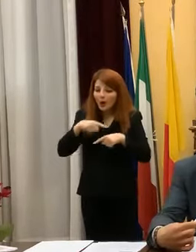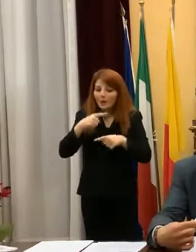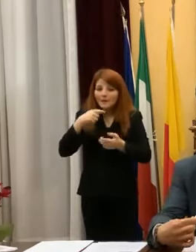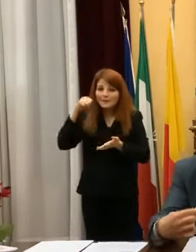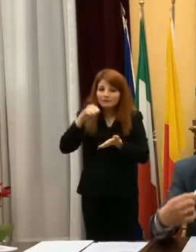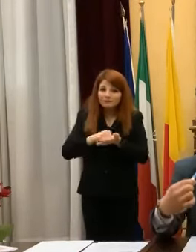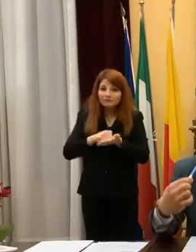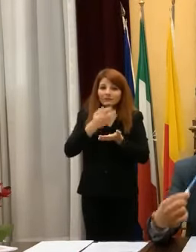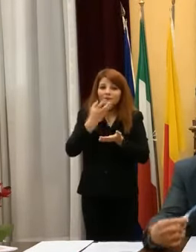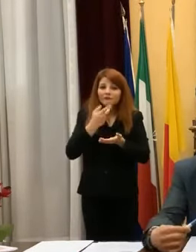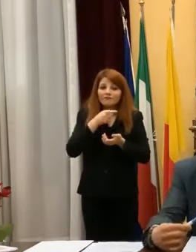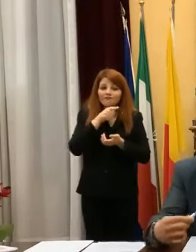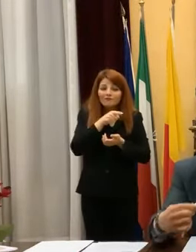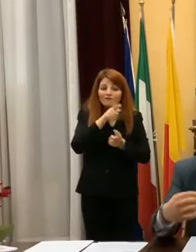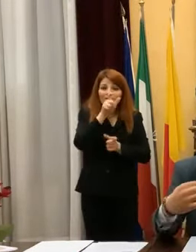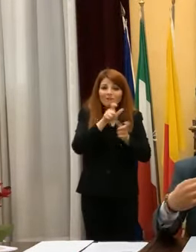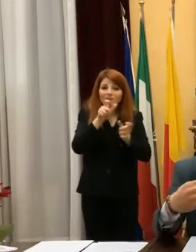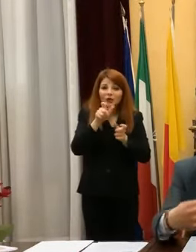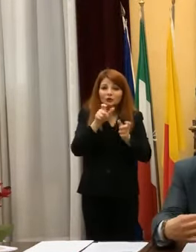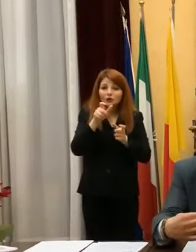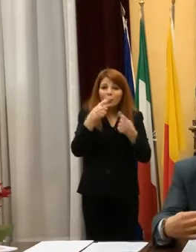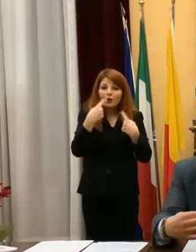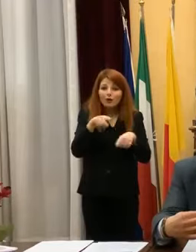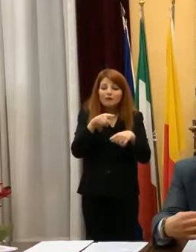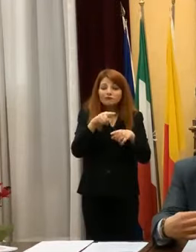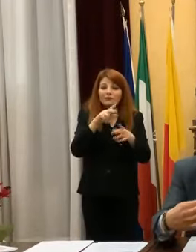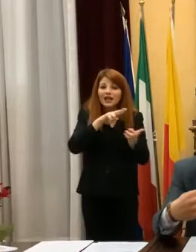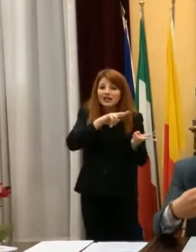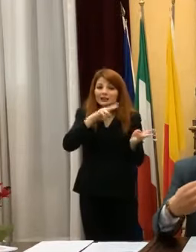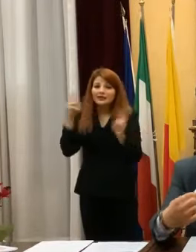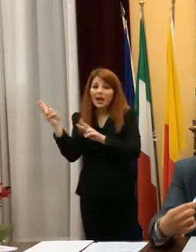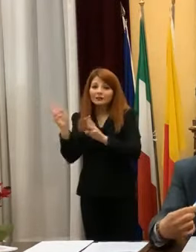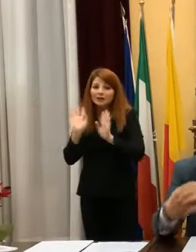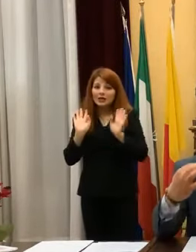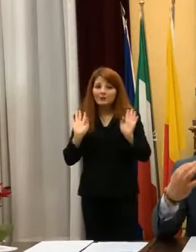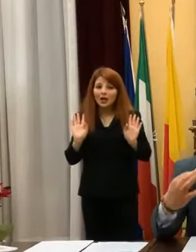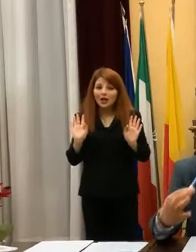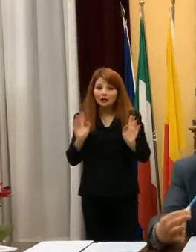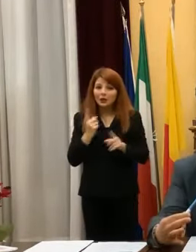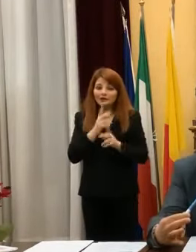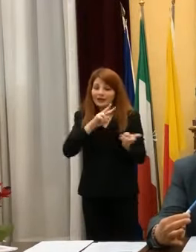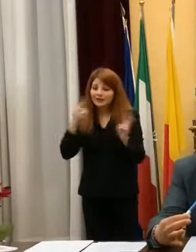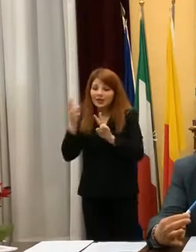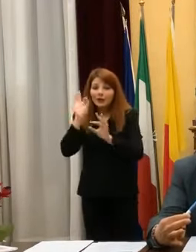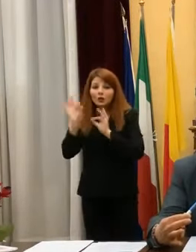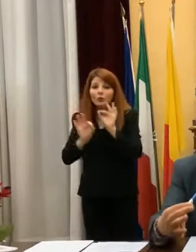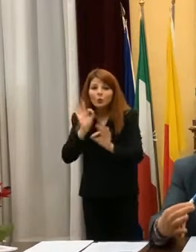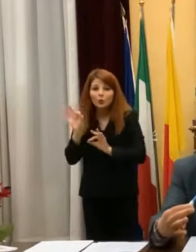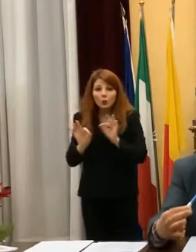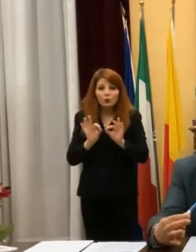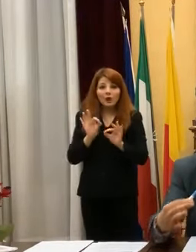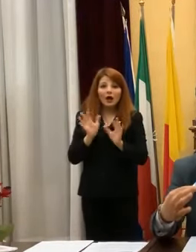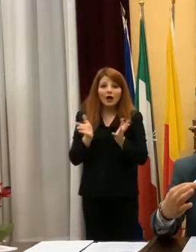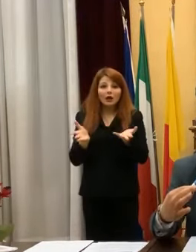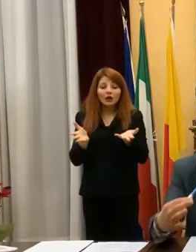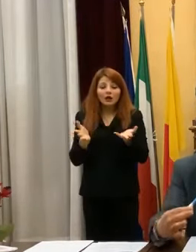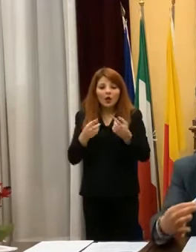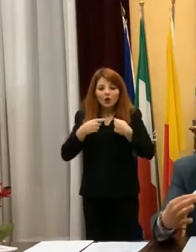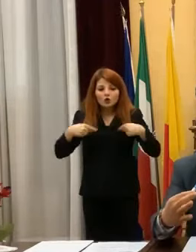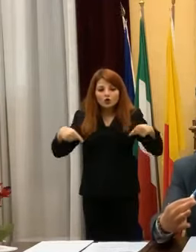trasferimento nottetempo. Siamo noi che abbiamo messo in discussione la gestione già di quello che